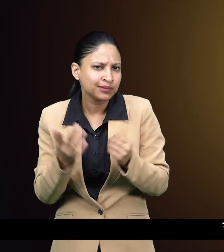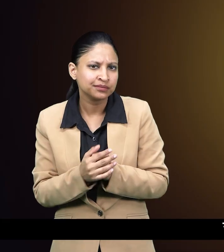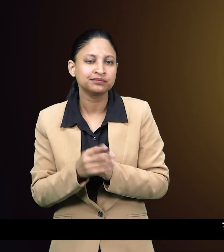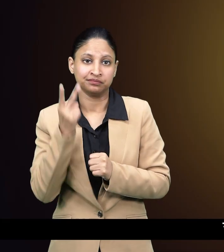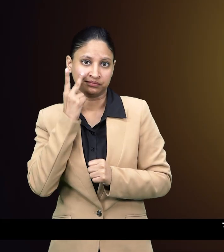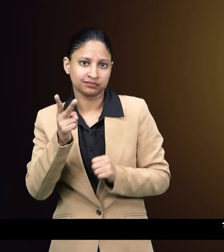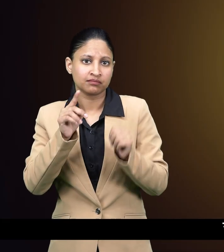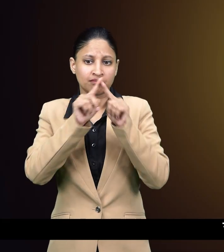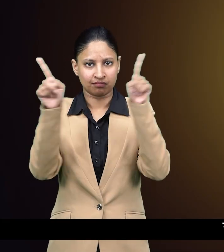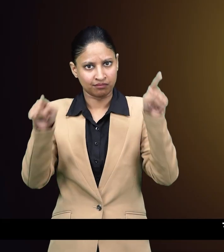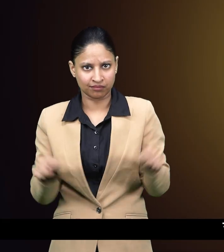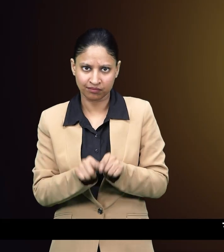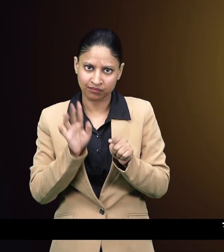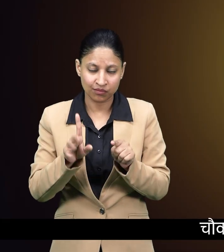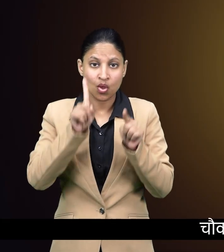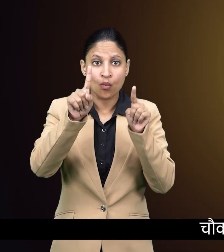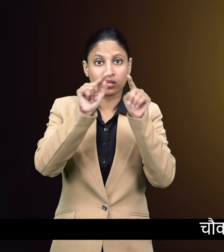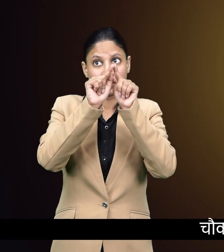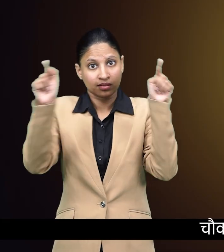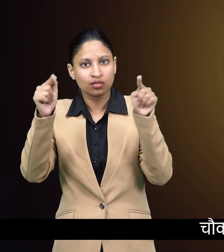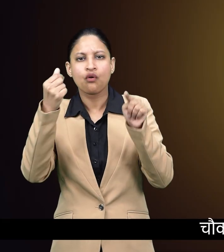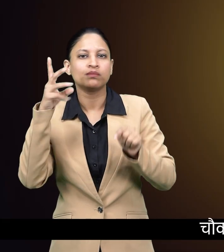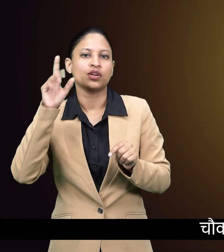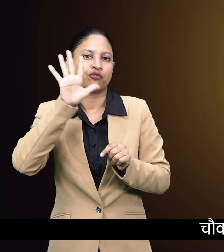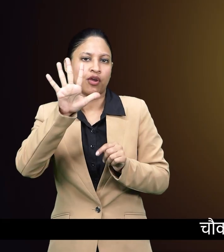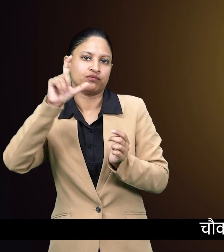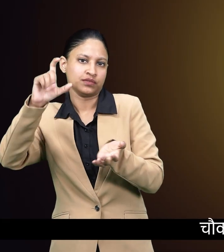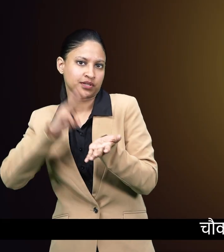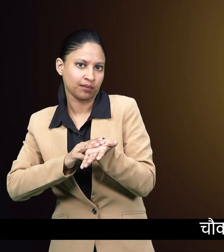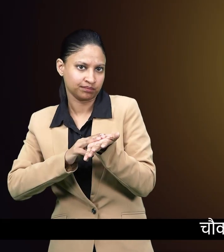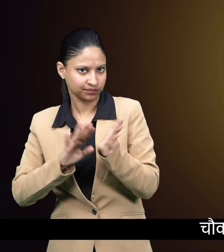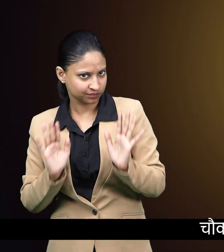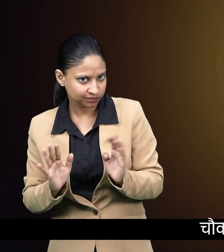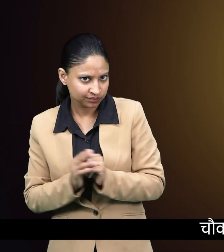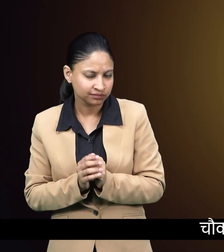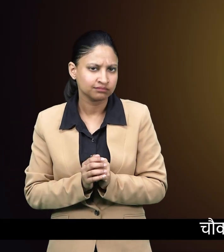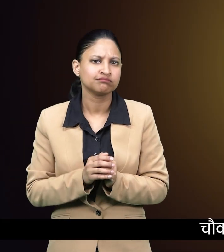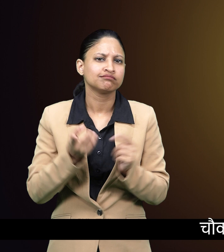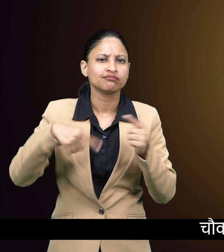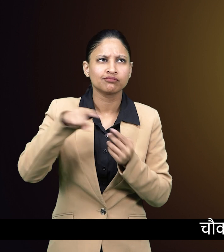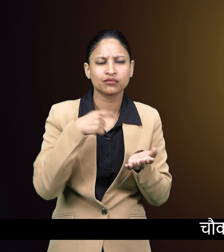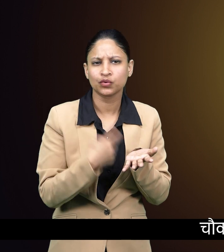चला एक उदाहरण पाहूया. चौकोनाची प्रत्येक बाजू बरोबर 5 सेंटीमीटर.